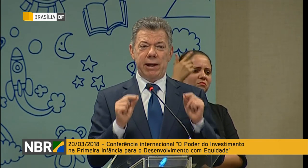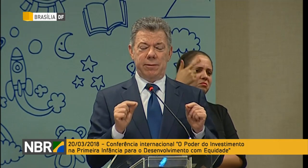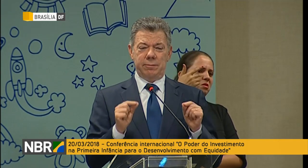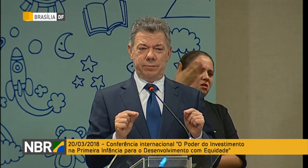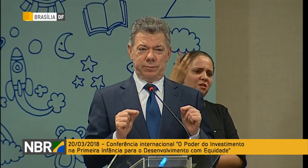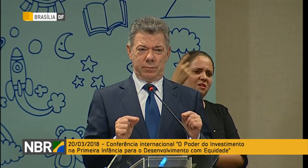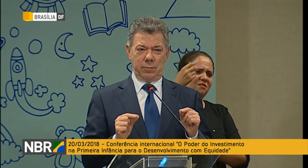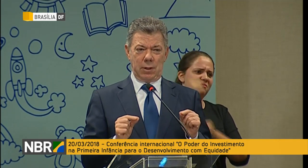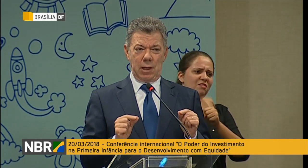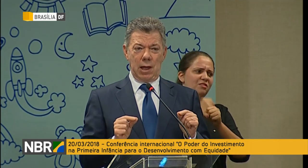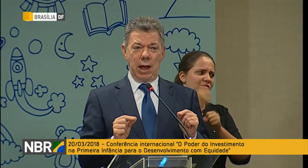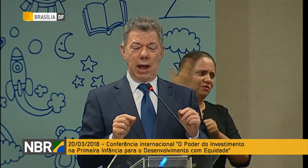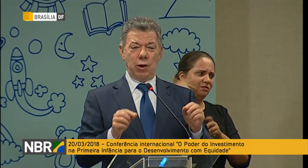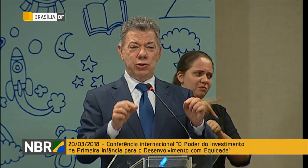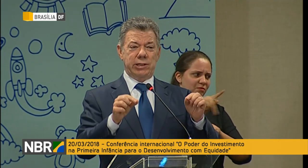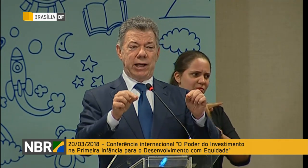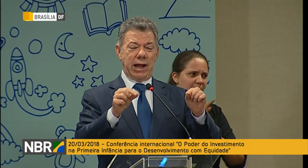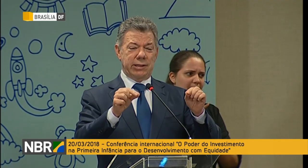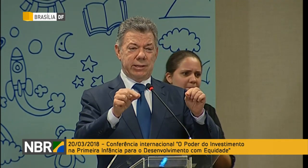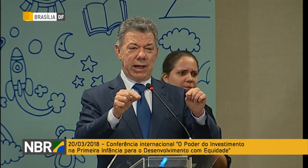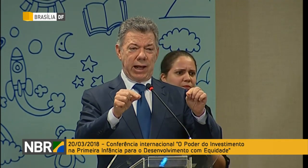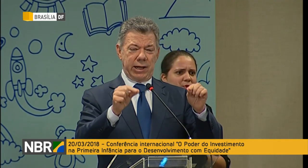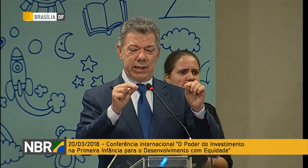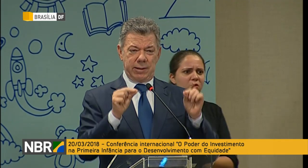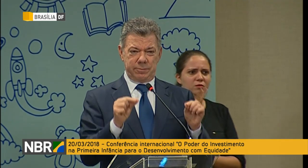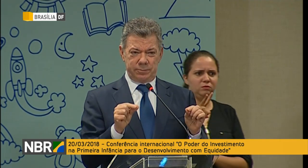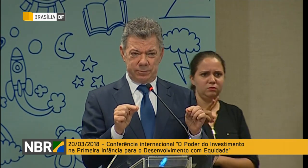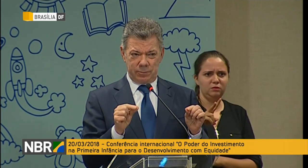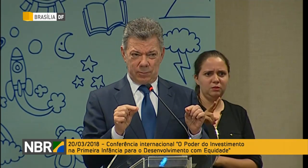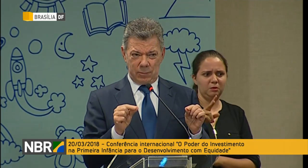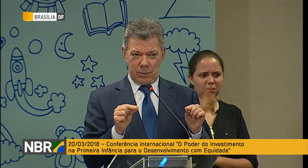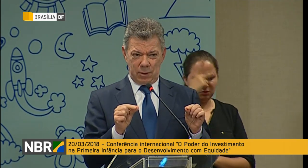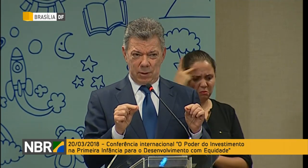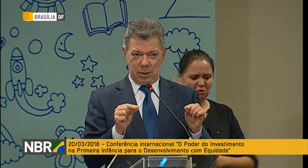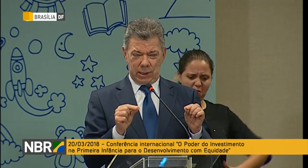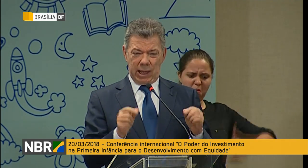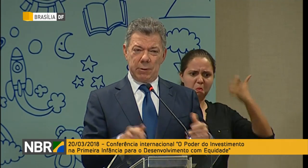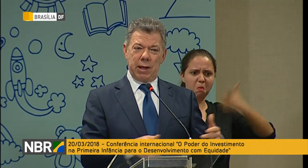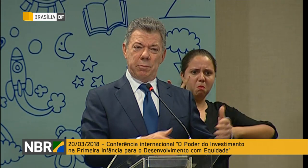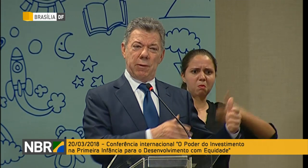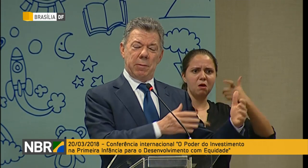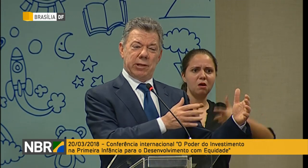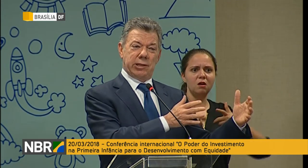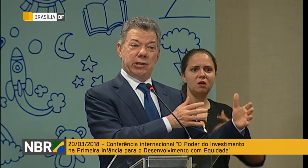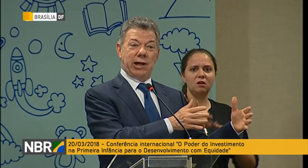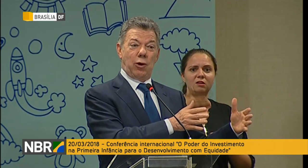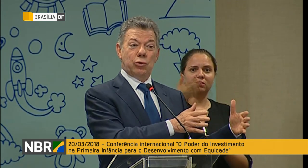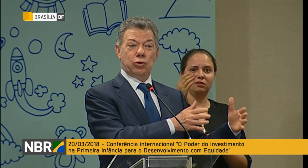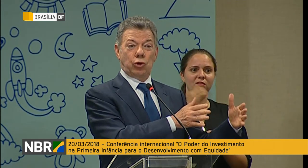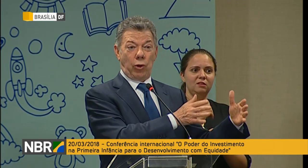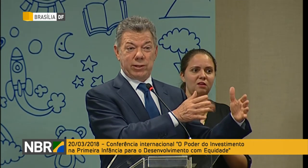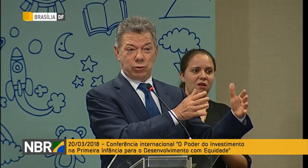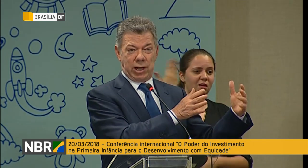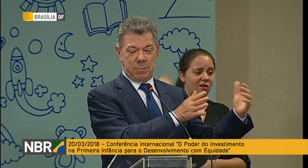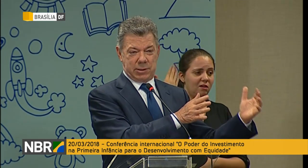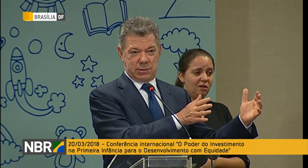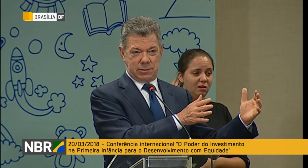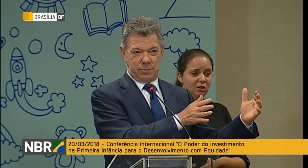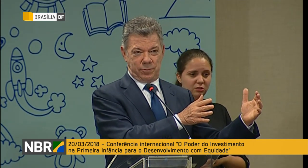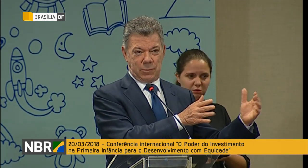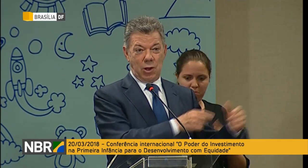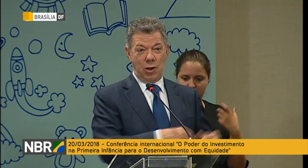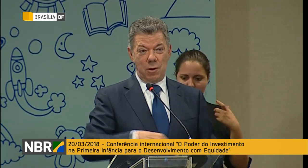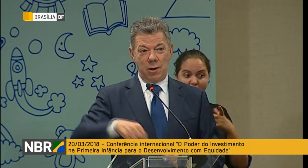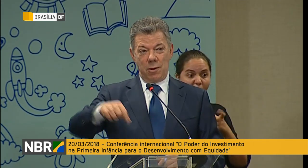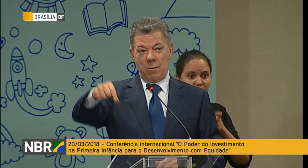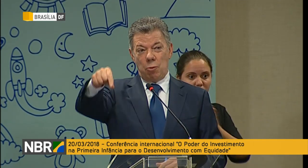nessa etapa do nosso país. Primeiros integrantes da guerrilha que vinham